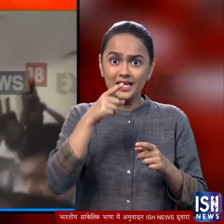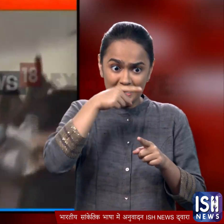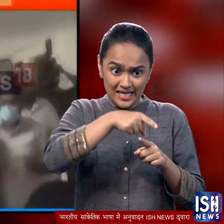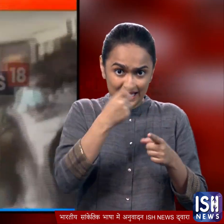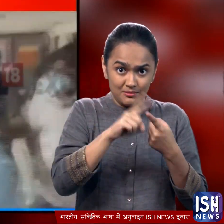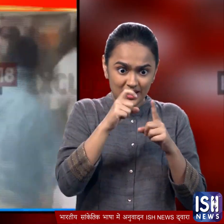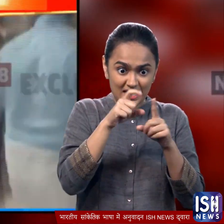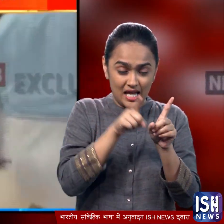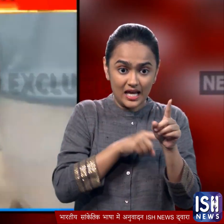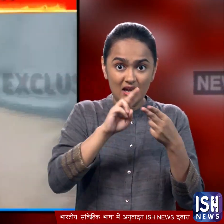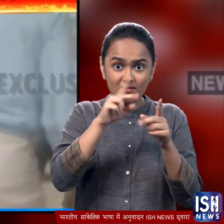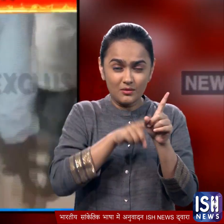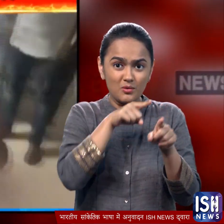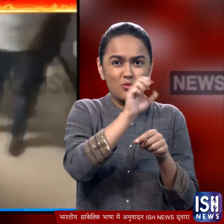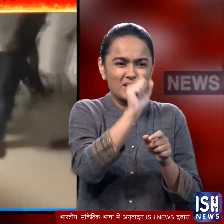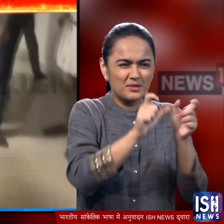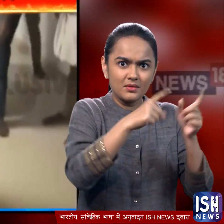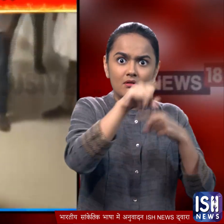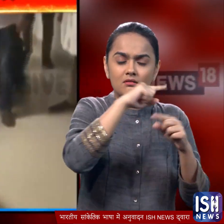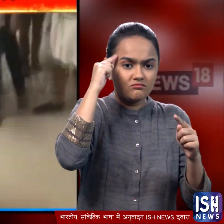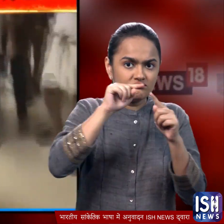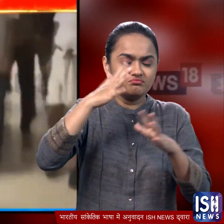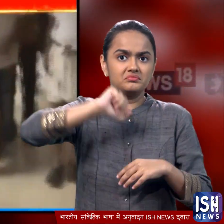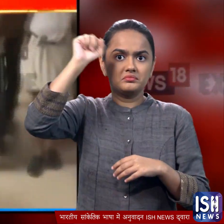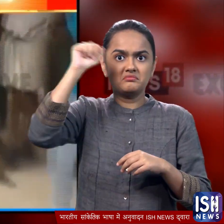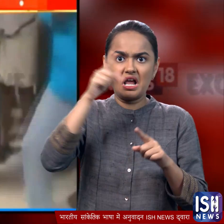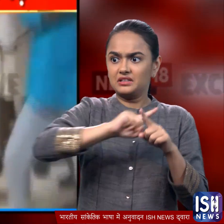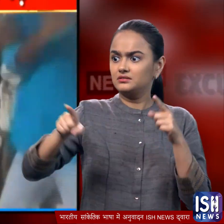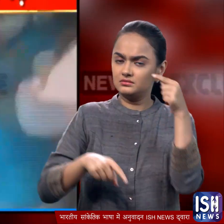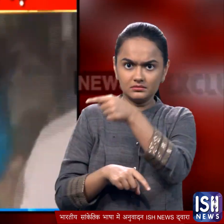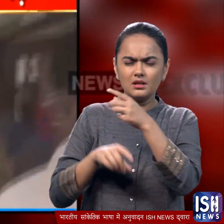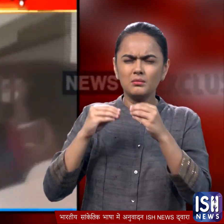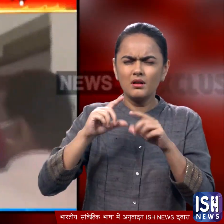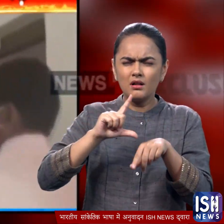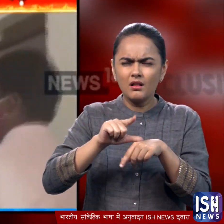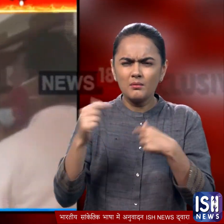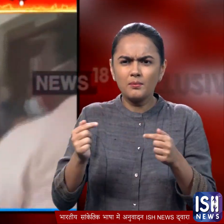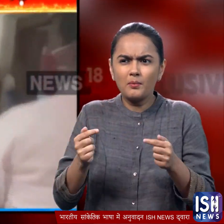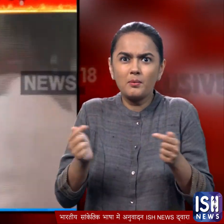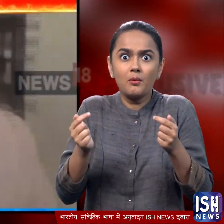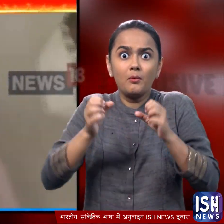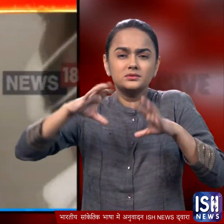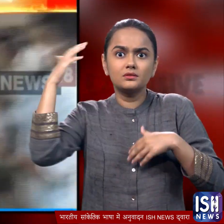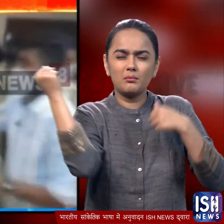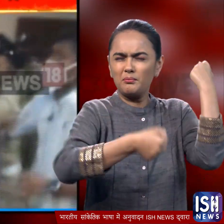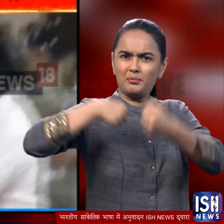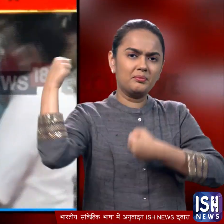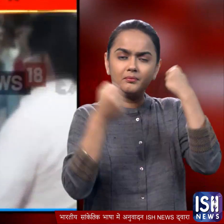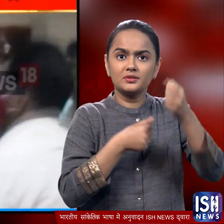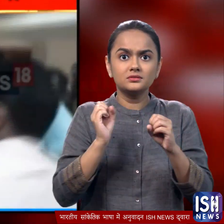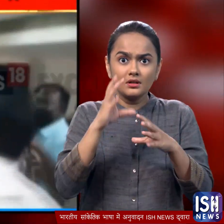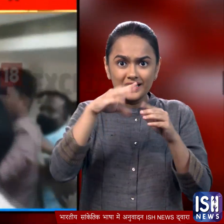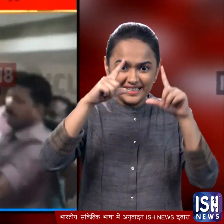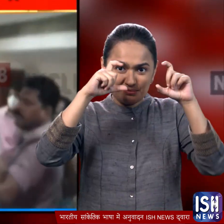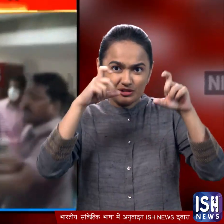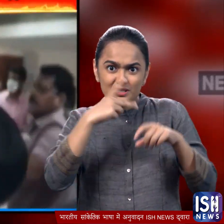जिसके बाद DYFI के कार्यकर्ताओं ने इसका विरोध किया। लेकिन कुछ ही देर में यह हंगामा इतना बढ़ गया कि दोनों पक्षों में मारपीट शुरू हो गई। वहां से सामने